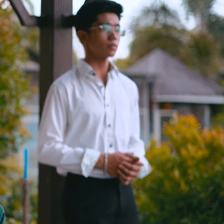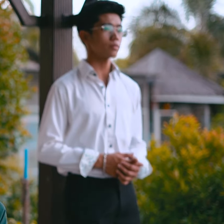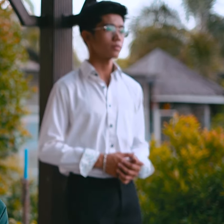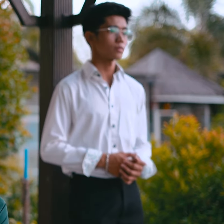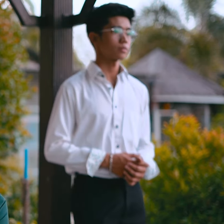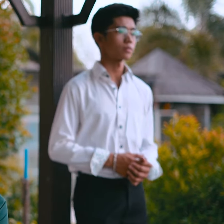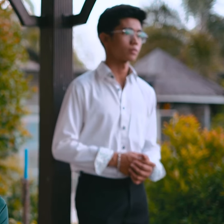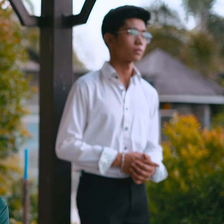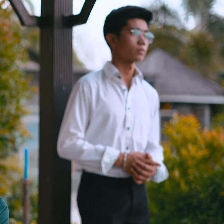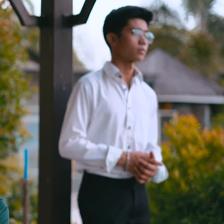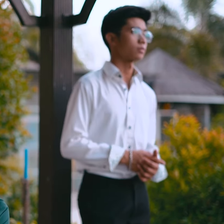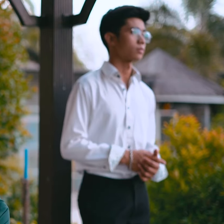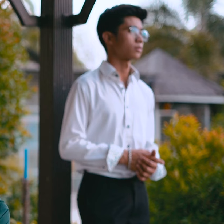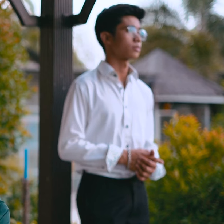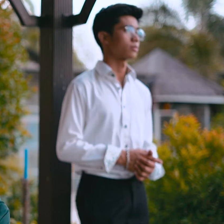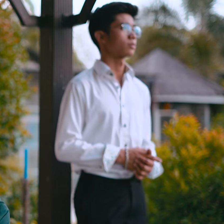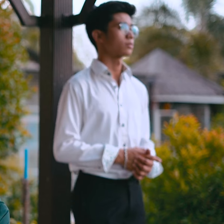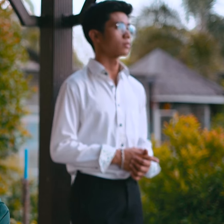naiwasan,